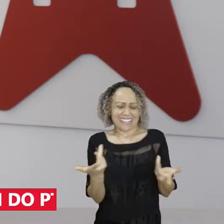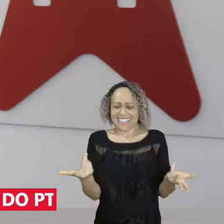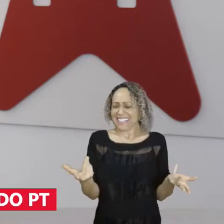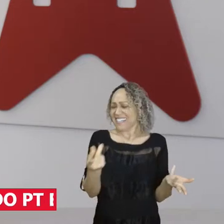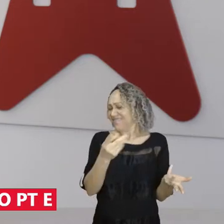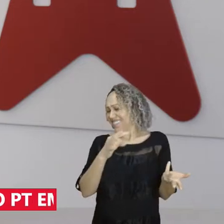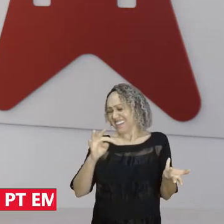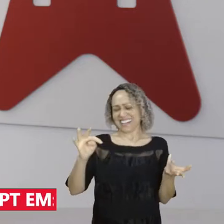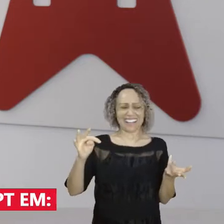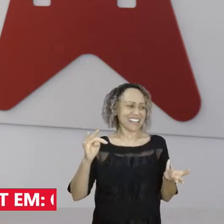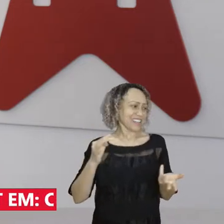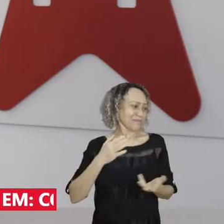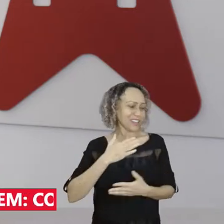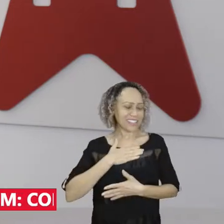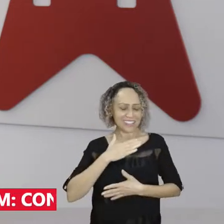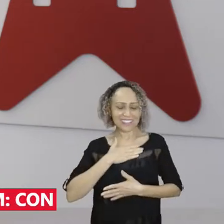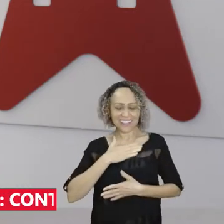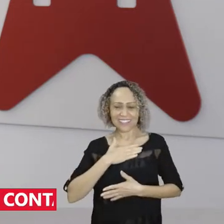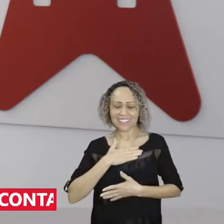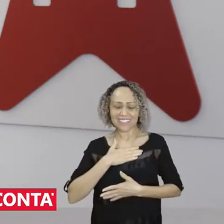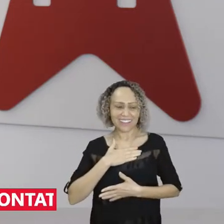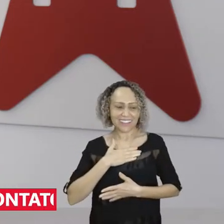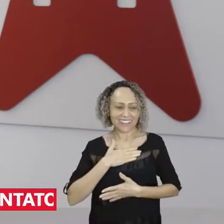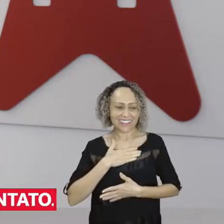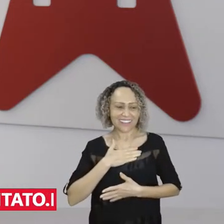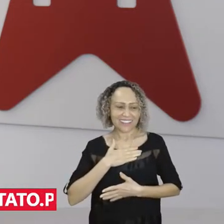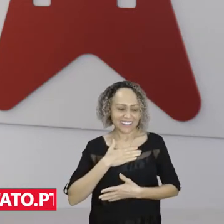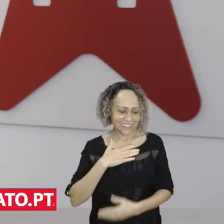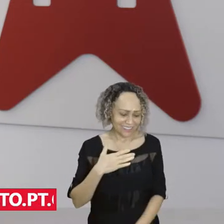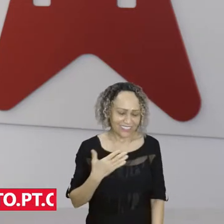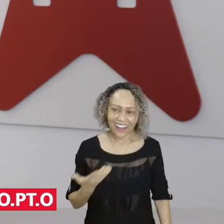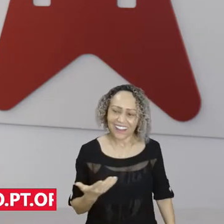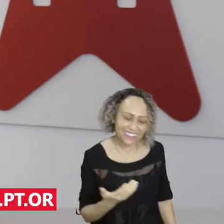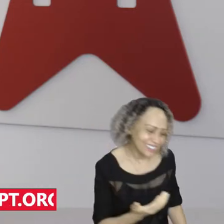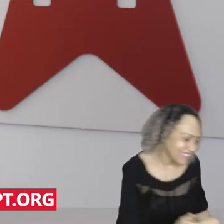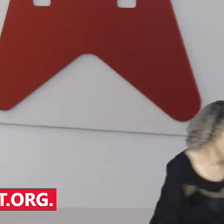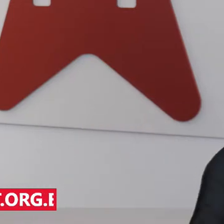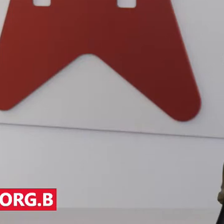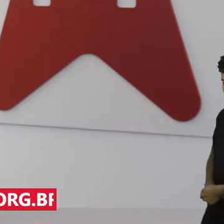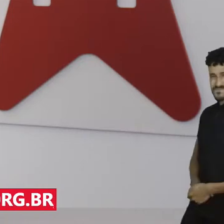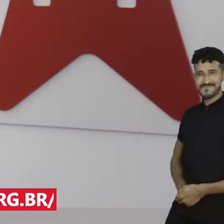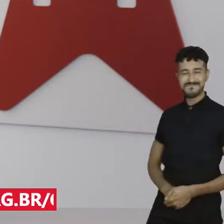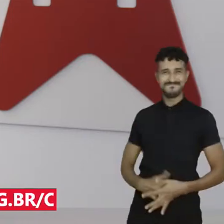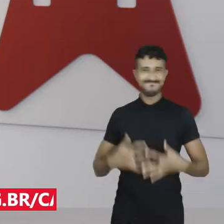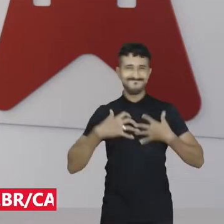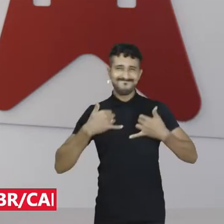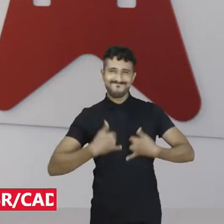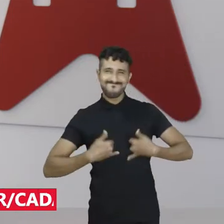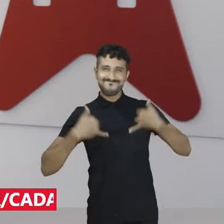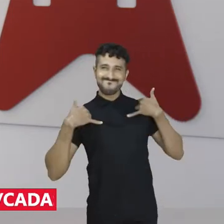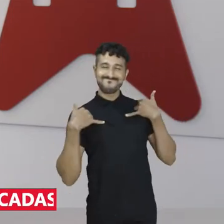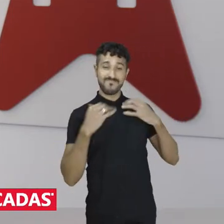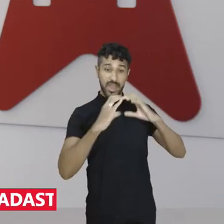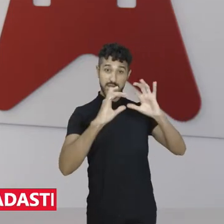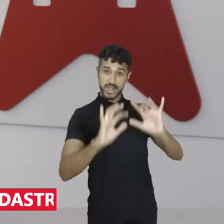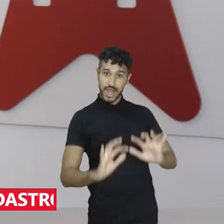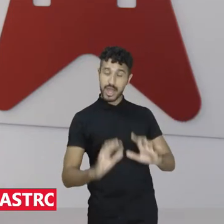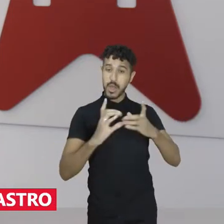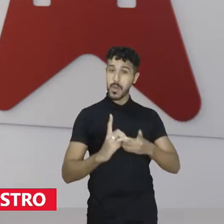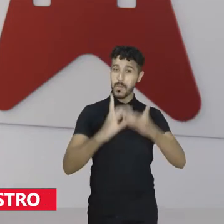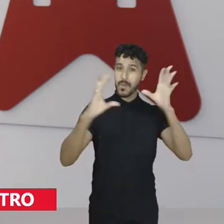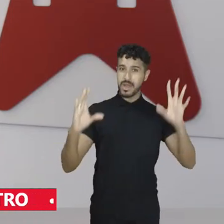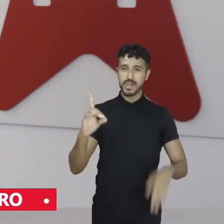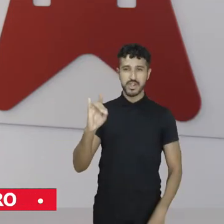minha amada Paraíba. Olha esse povo paraibano aqui, super orgulhoso no chat Democracia. Dinorá